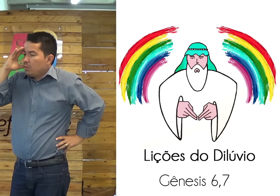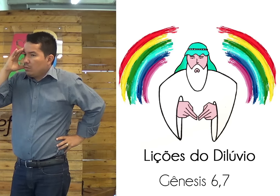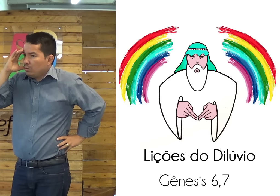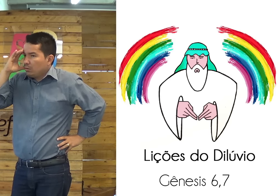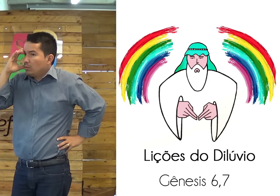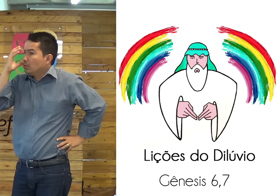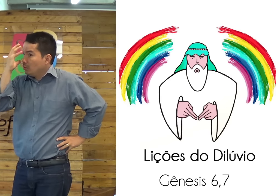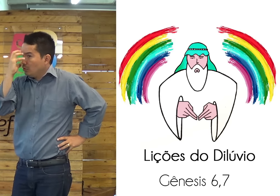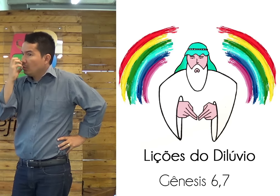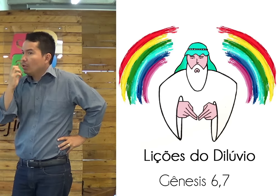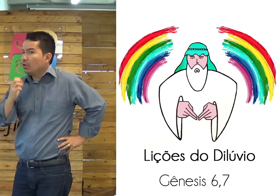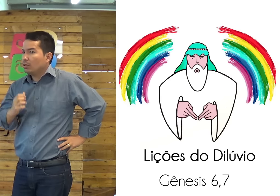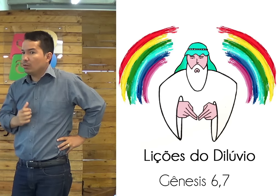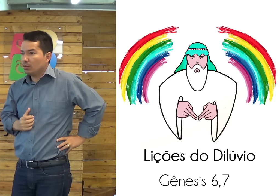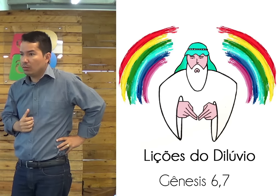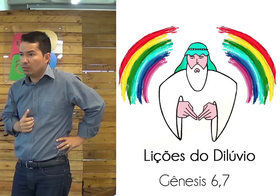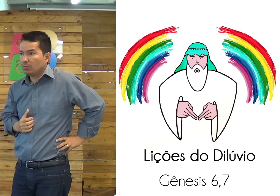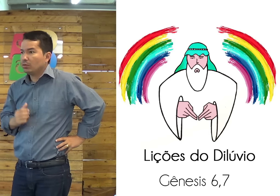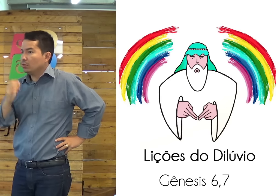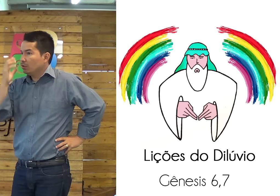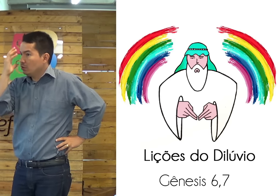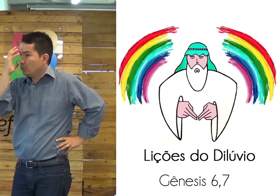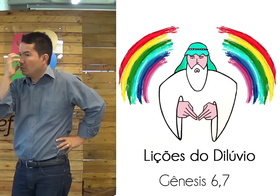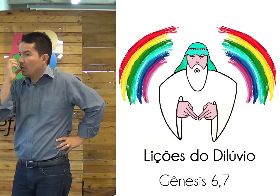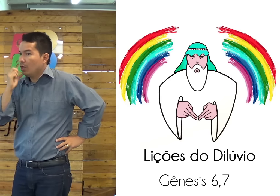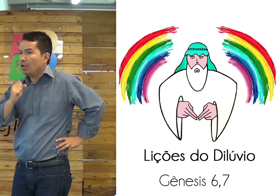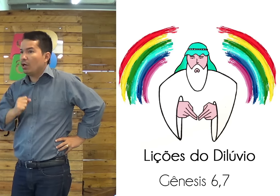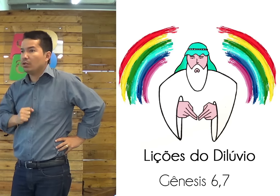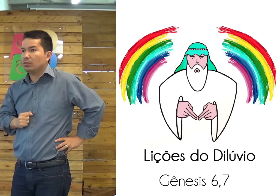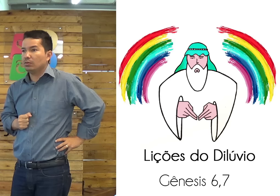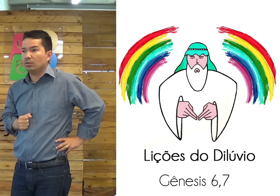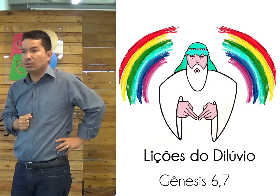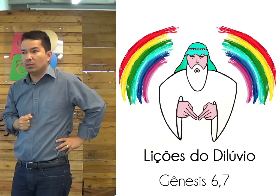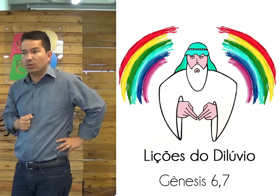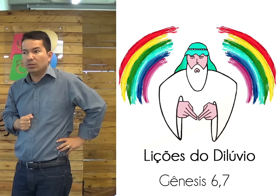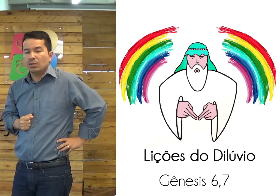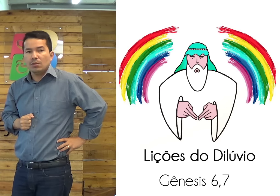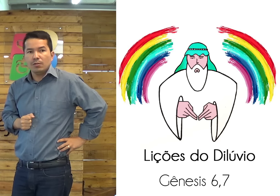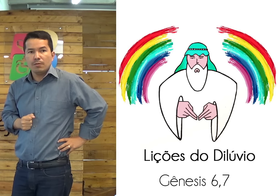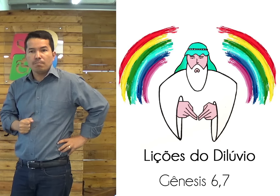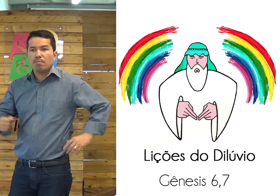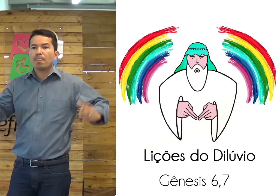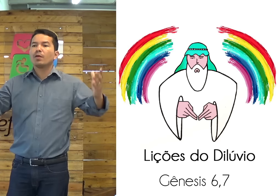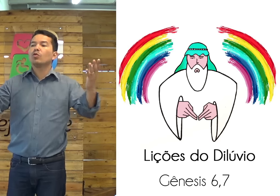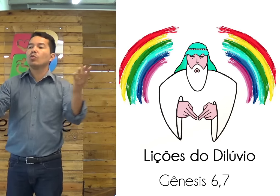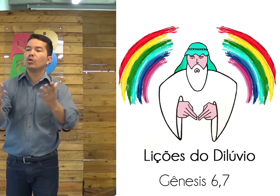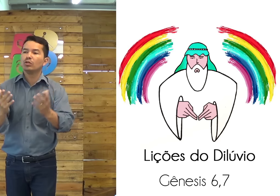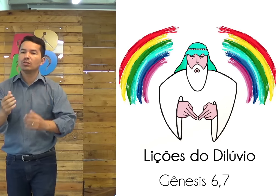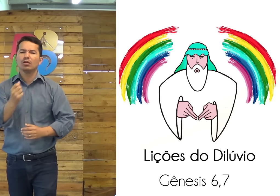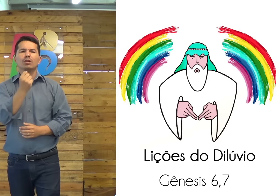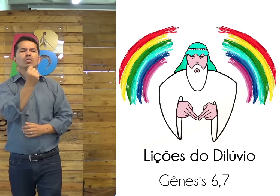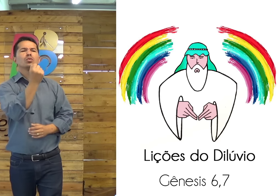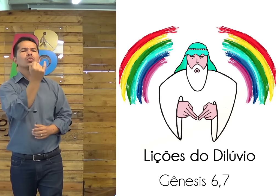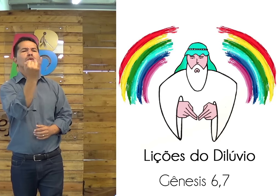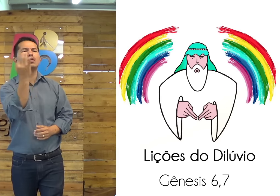oito isso é sério isso é muito sério e